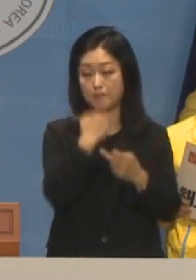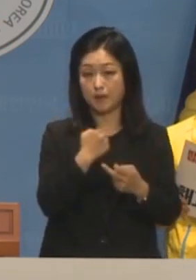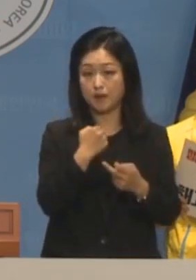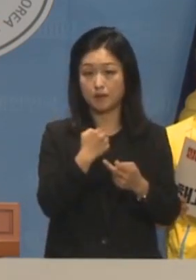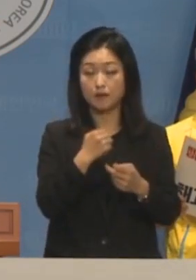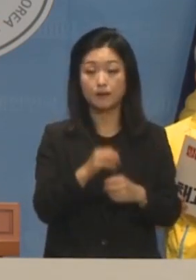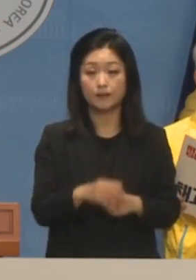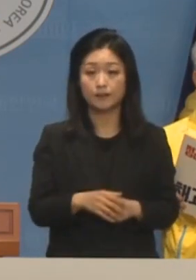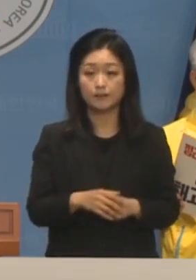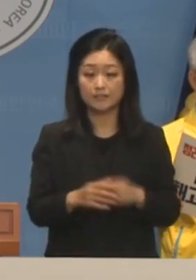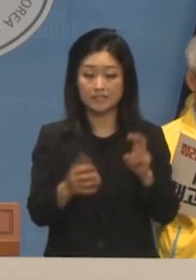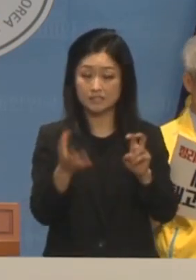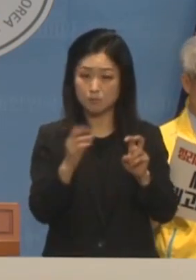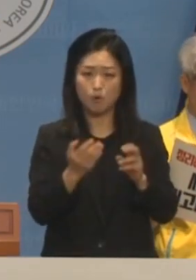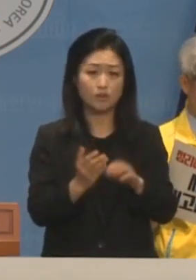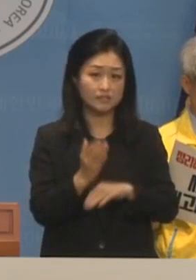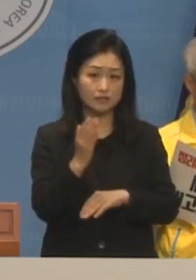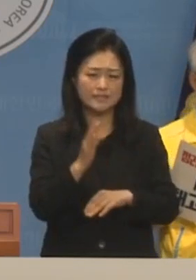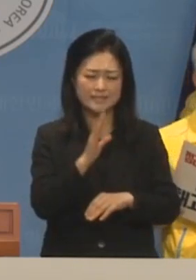20여억이 넘습니다.